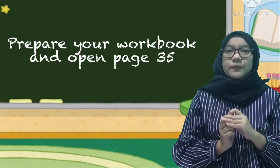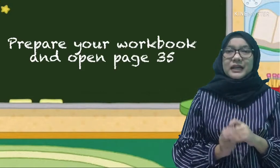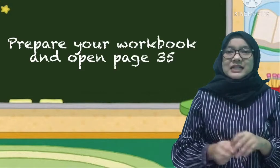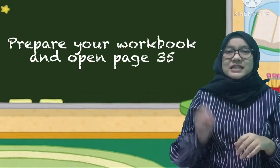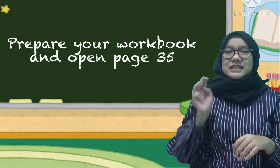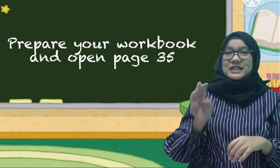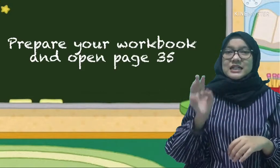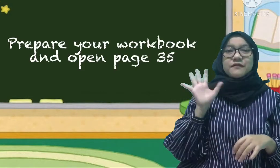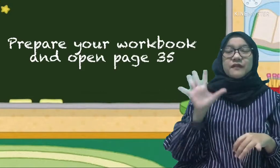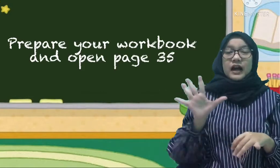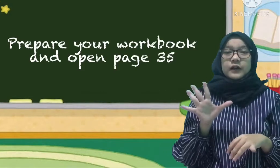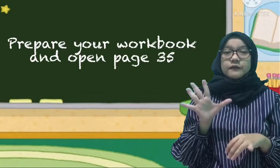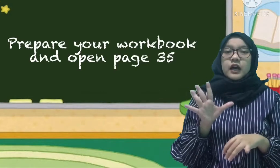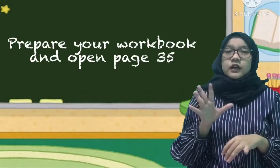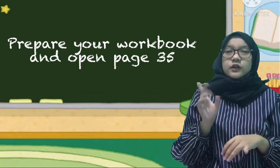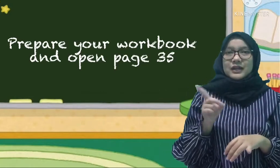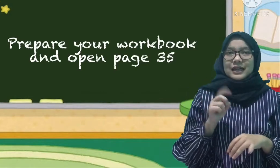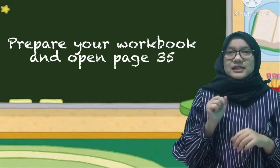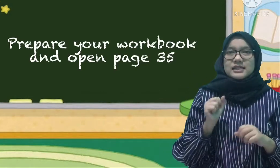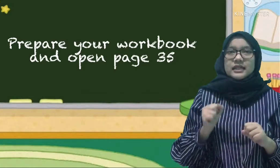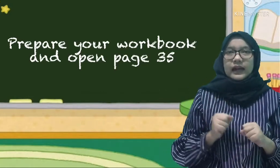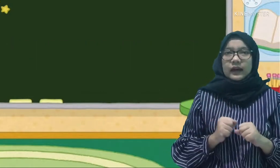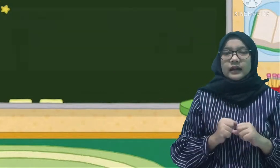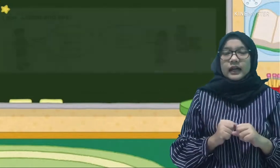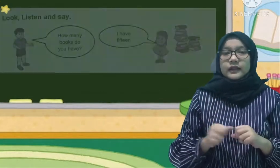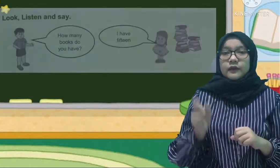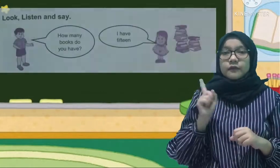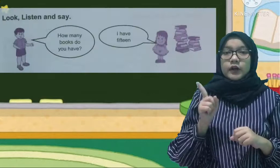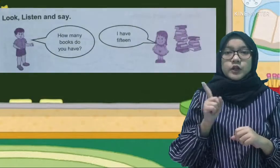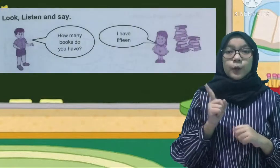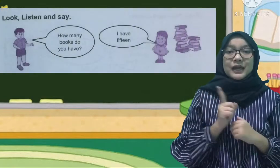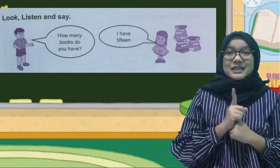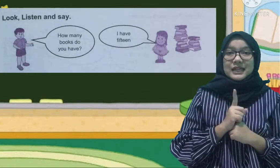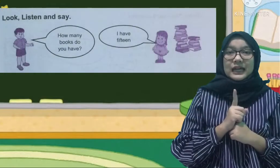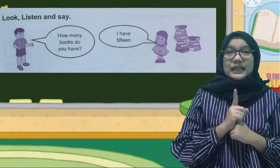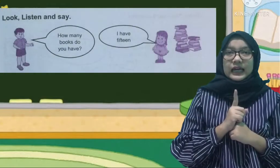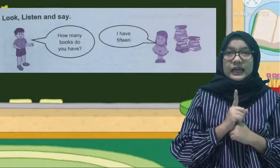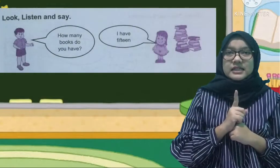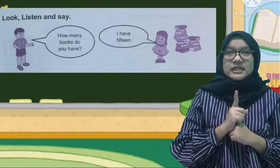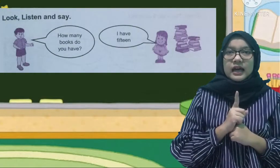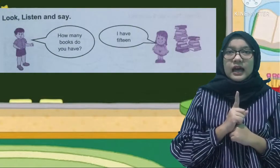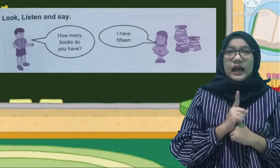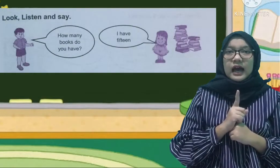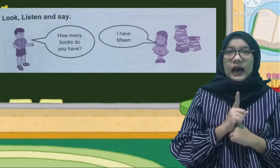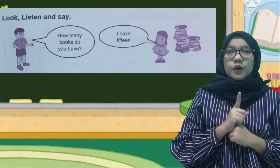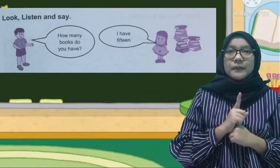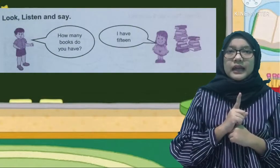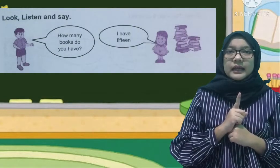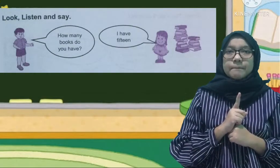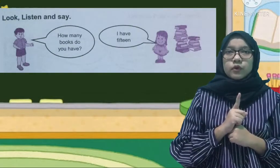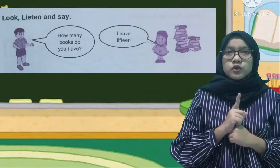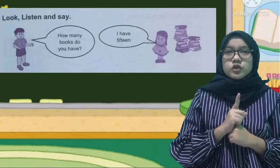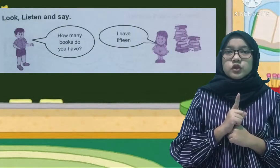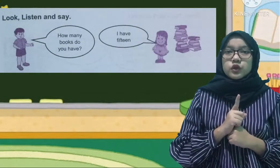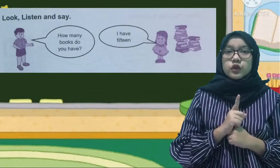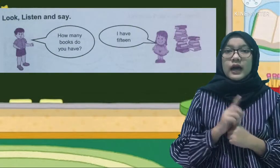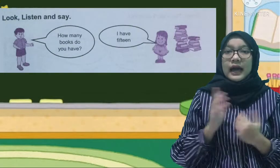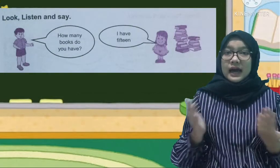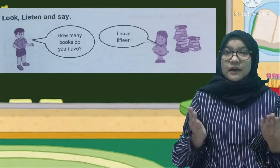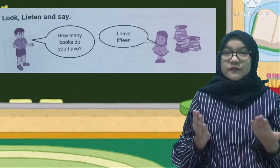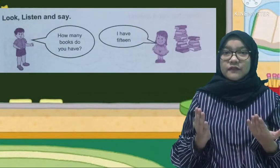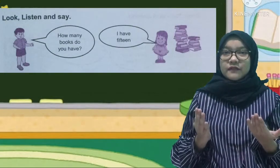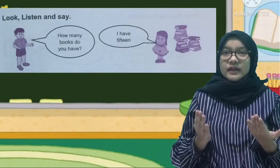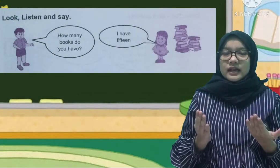Okay, on page 35, you can see there, the first question is, how many books do